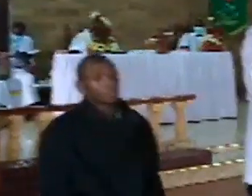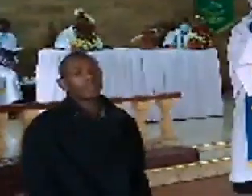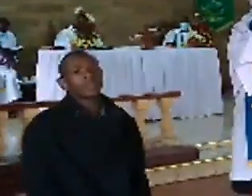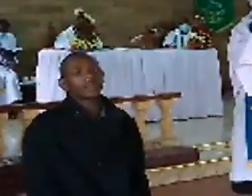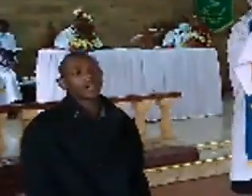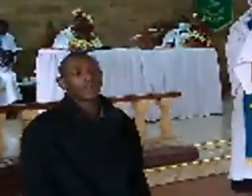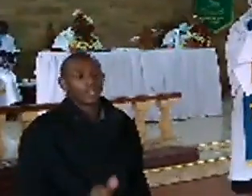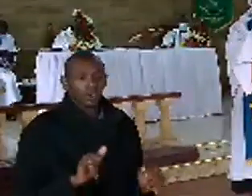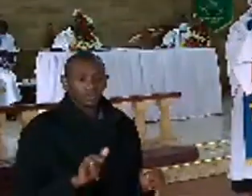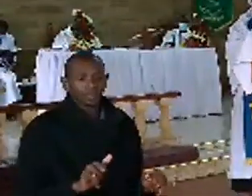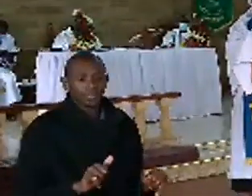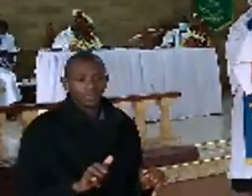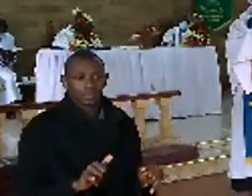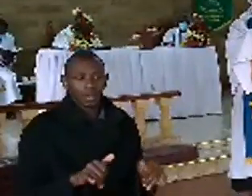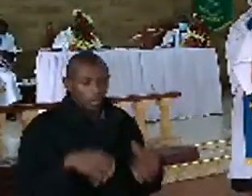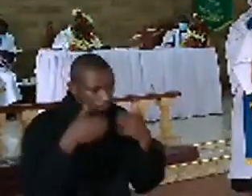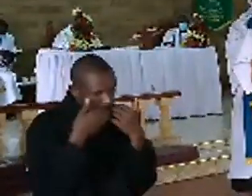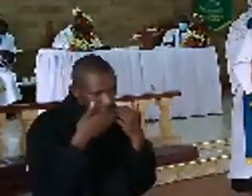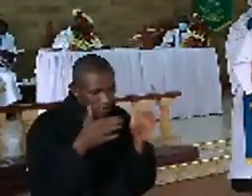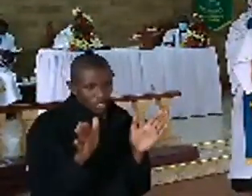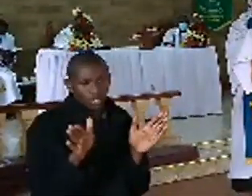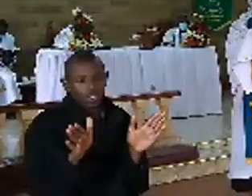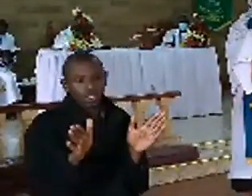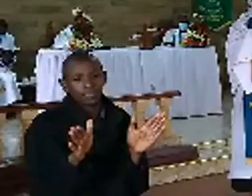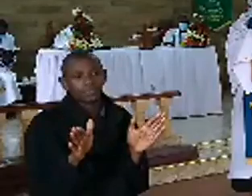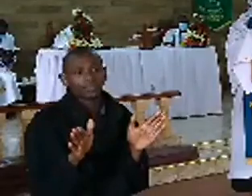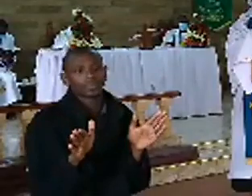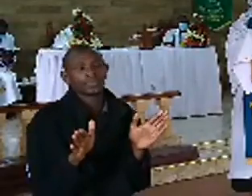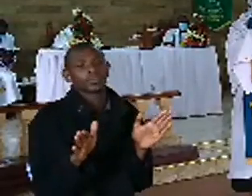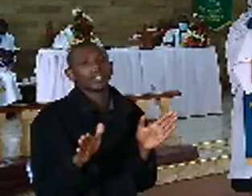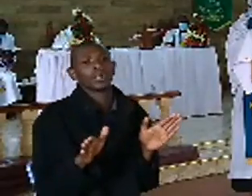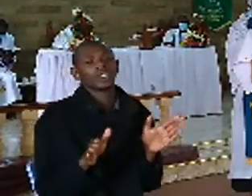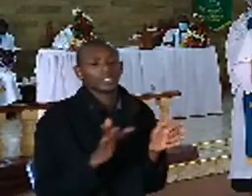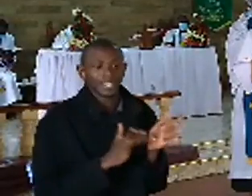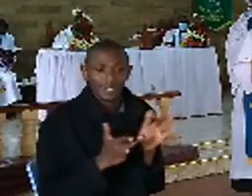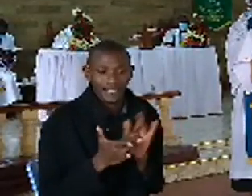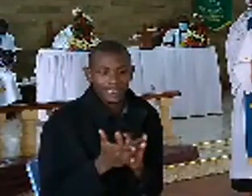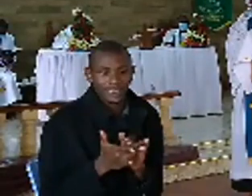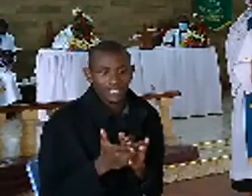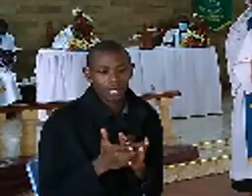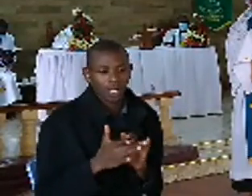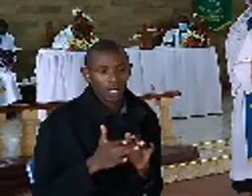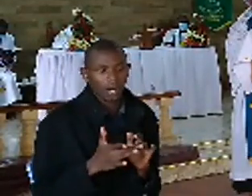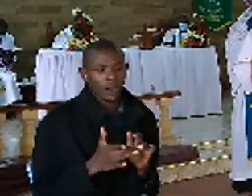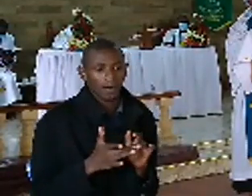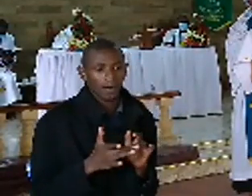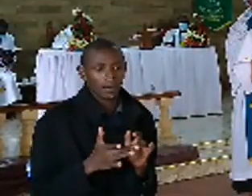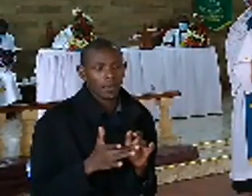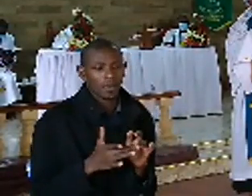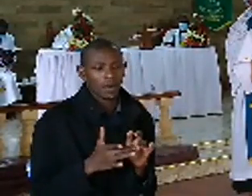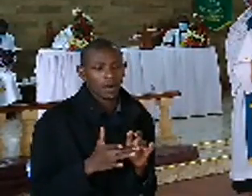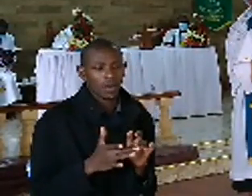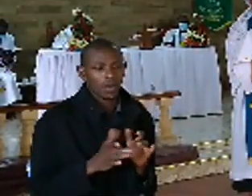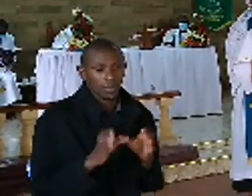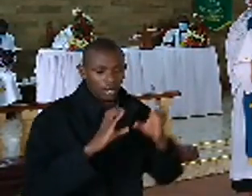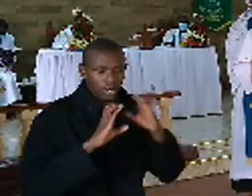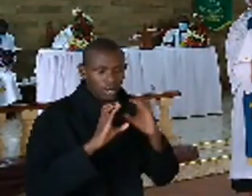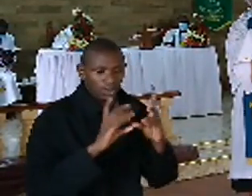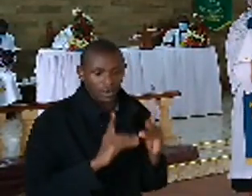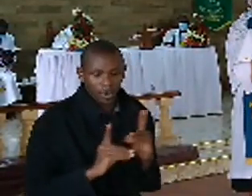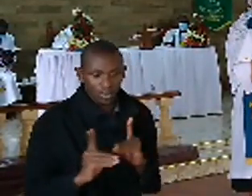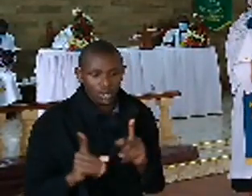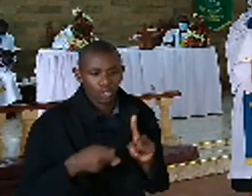arutwo ake matonye marikabu mathiage mũrĩmo Orea kodogweta wobe disaida. Muira